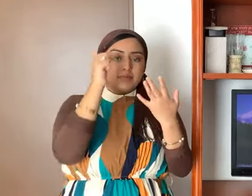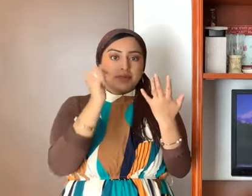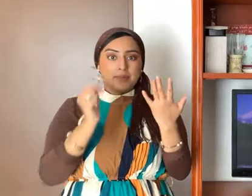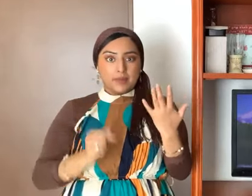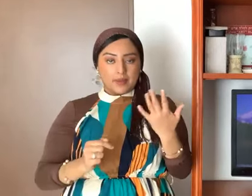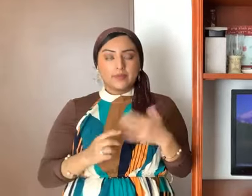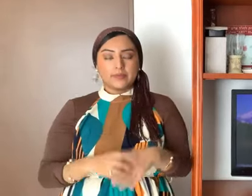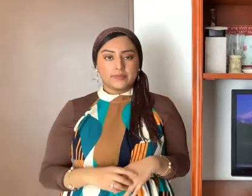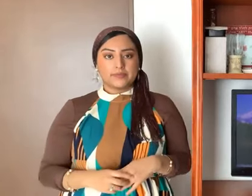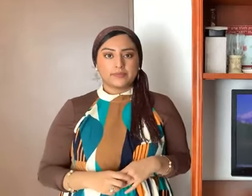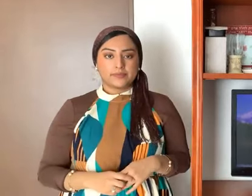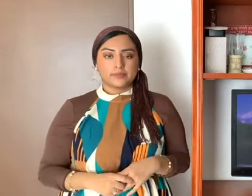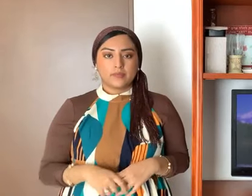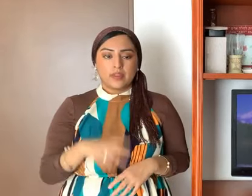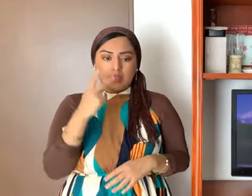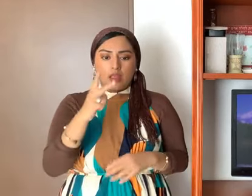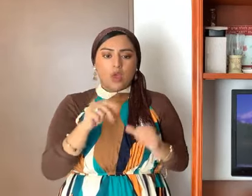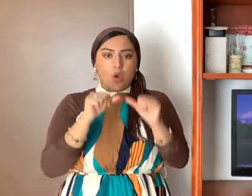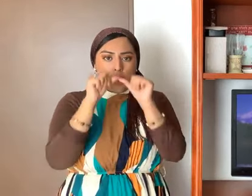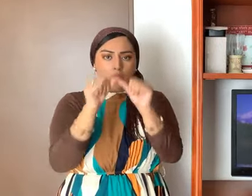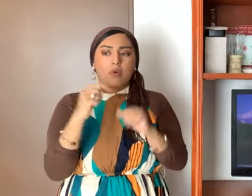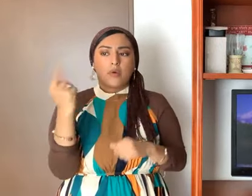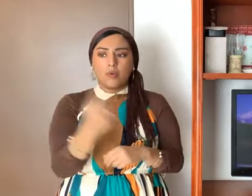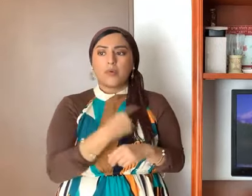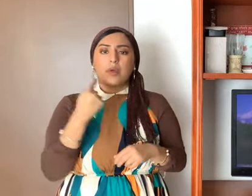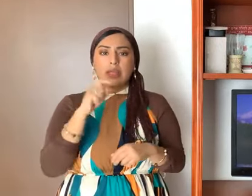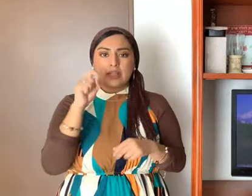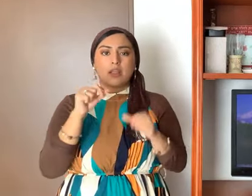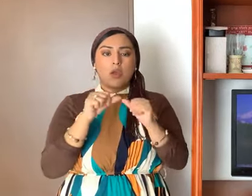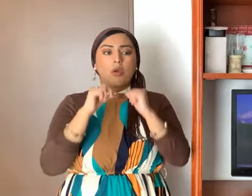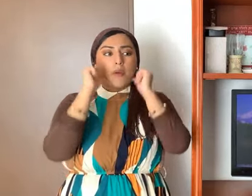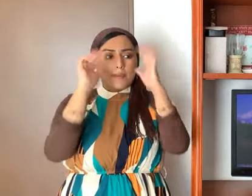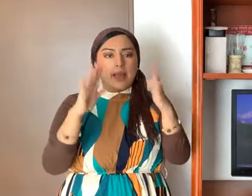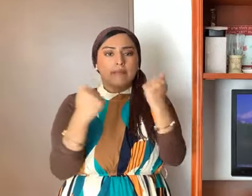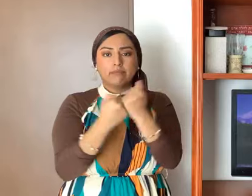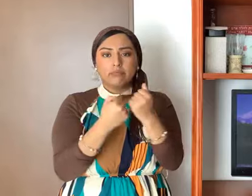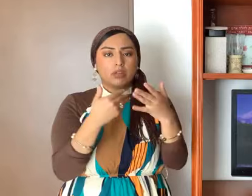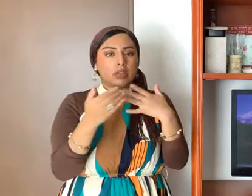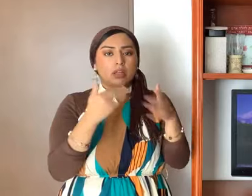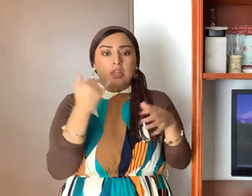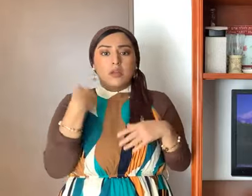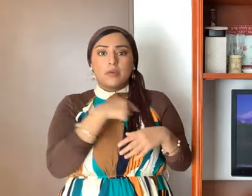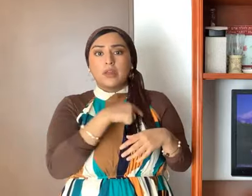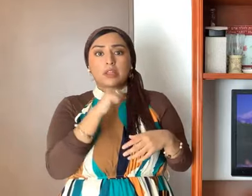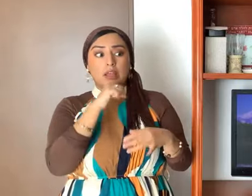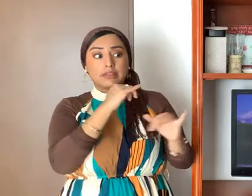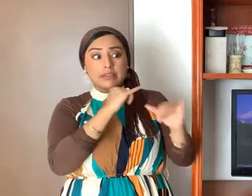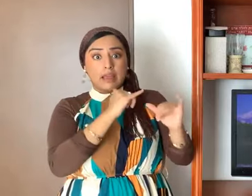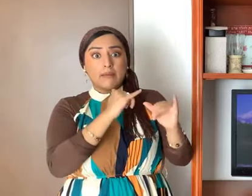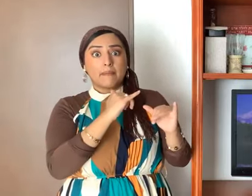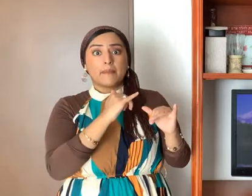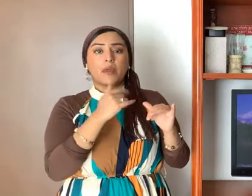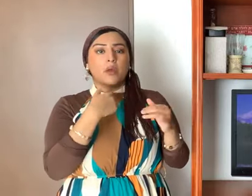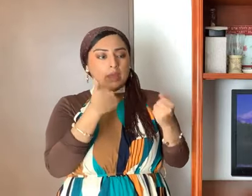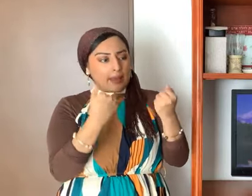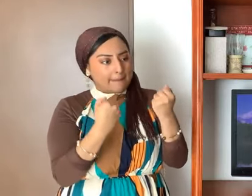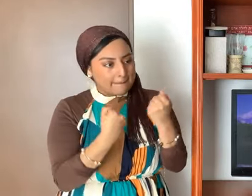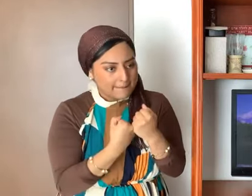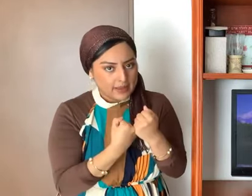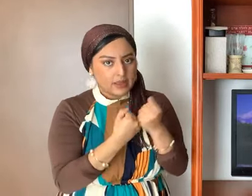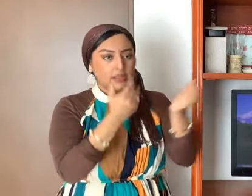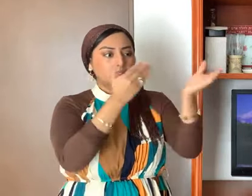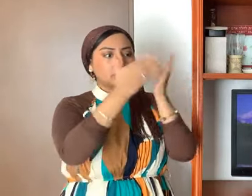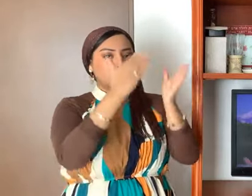profetas. Entonces, veamos que siempre nosotros tenemos que ser de bendición. Aunque no tengamos la misma porción, tenemos que apoyar a